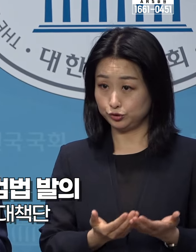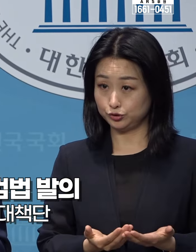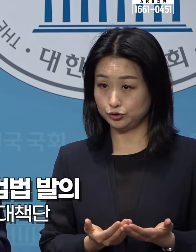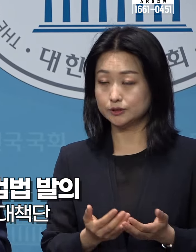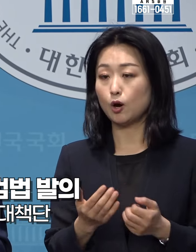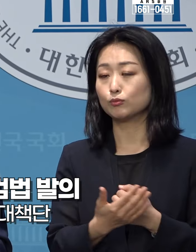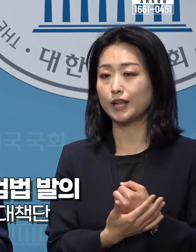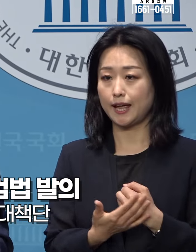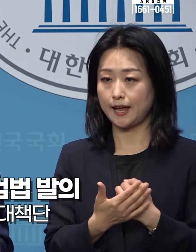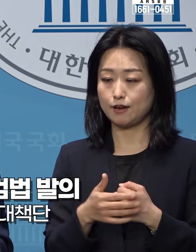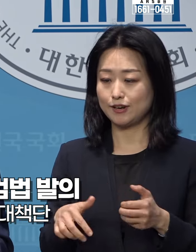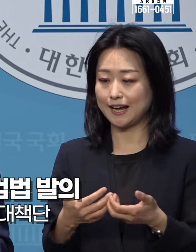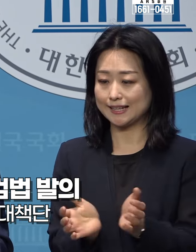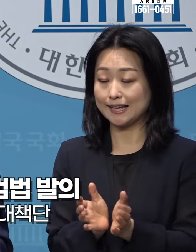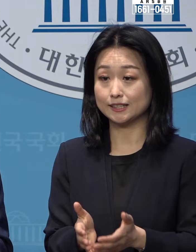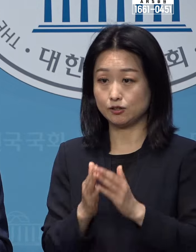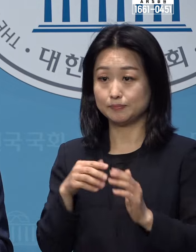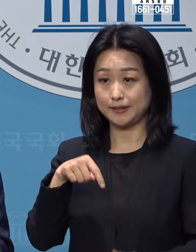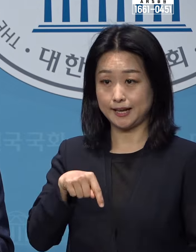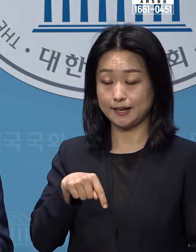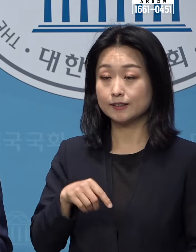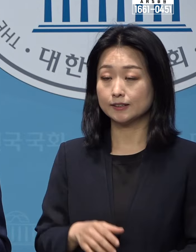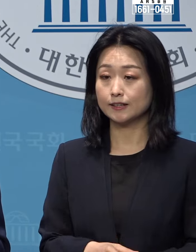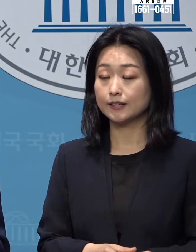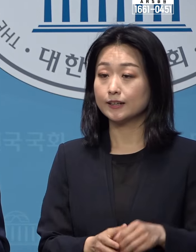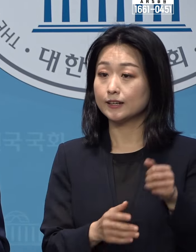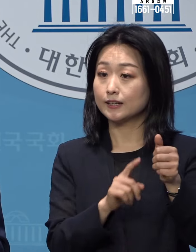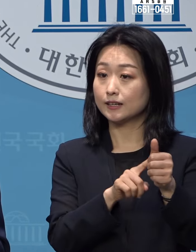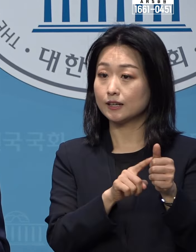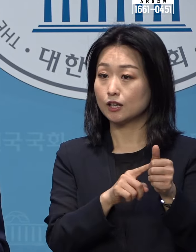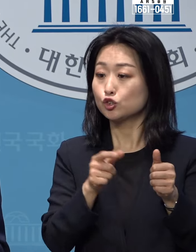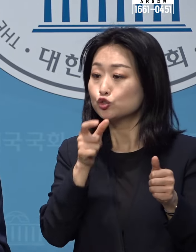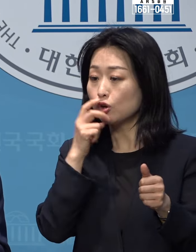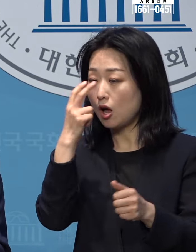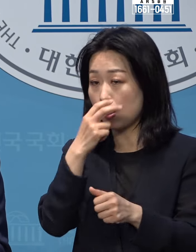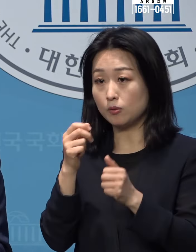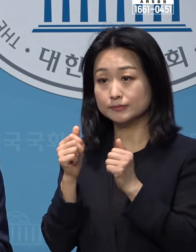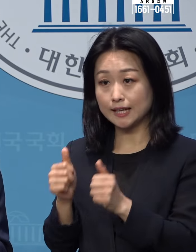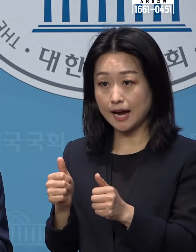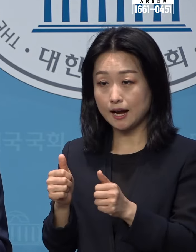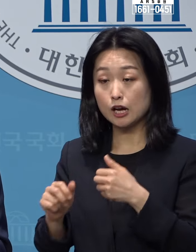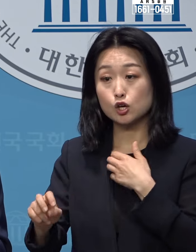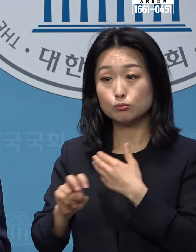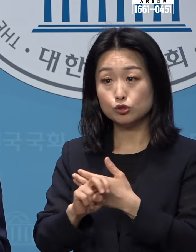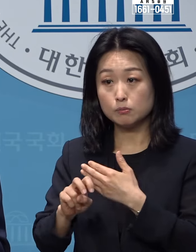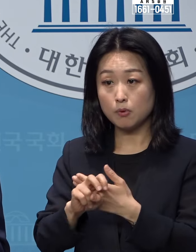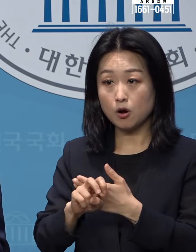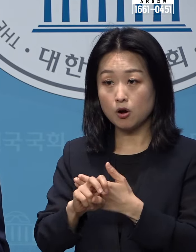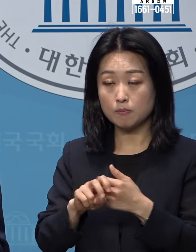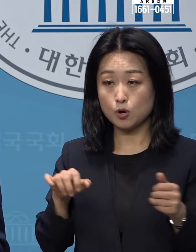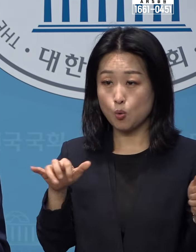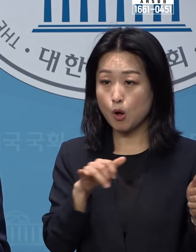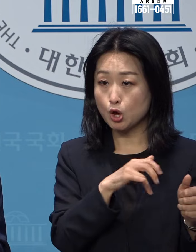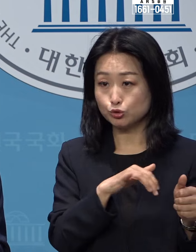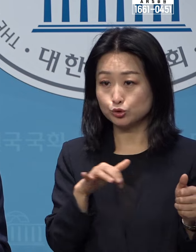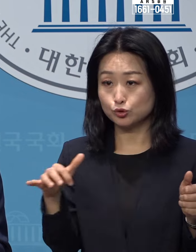시작됐습니다. 이 부지사는 수원지검이 어떻게 불법적으로